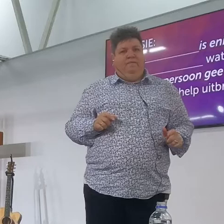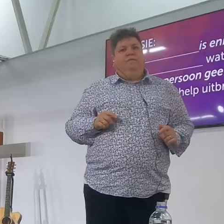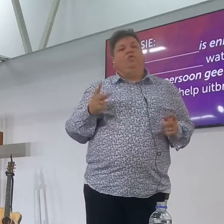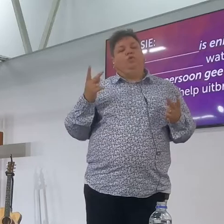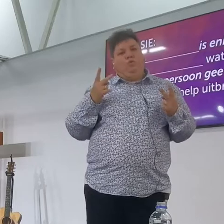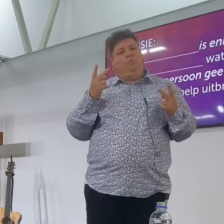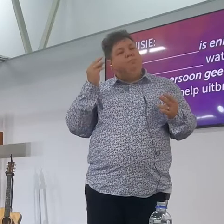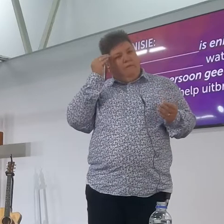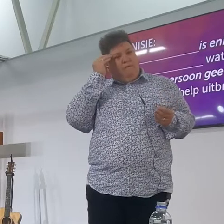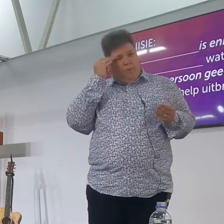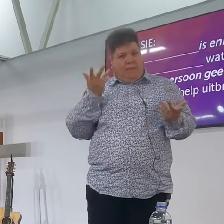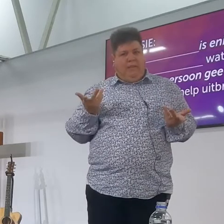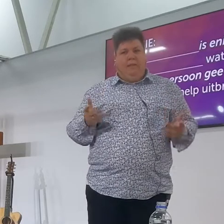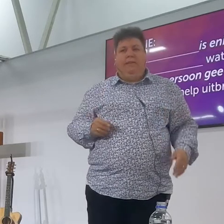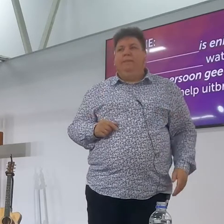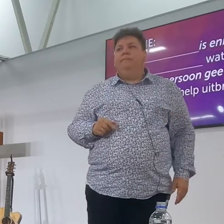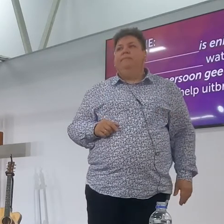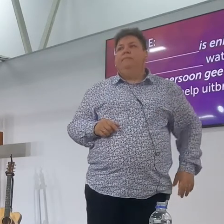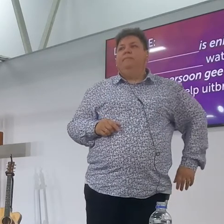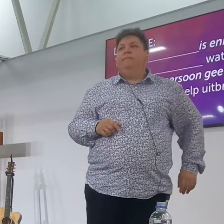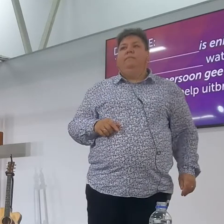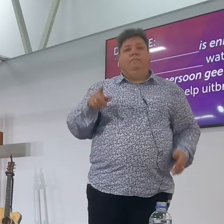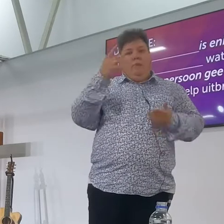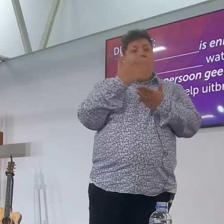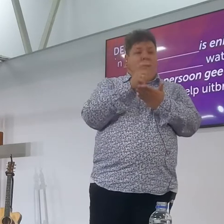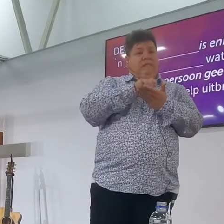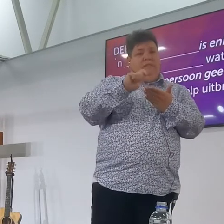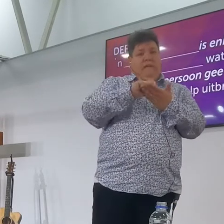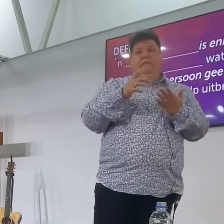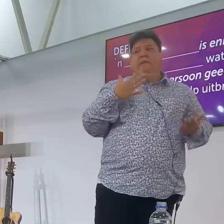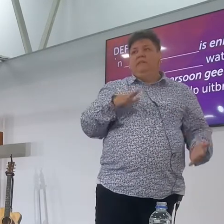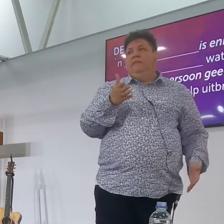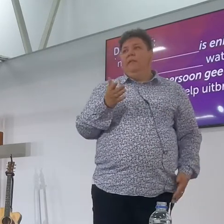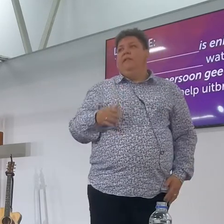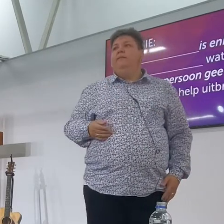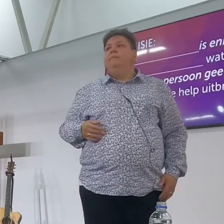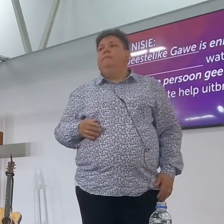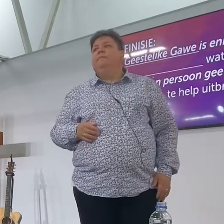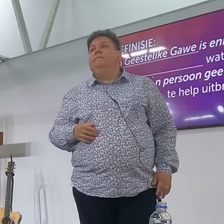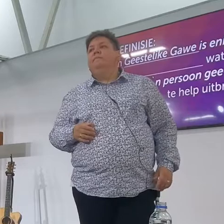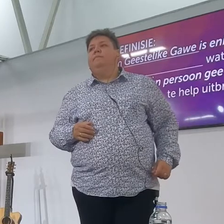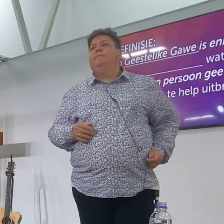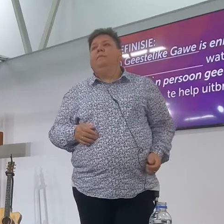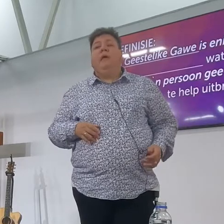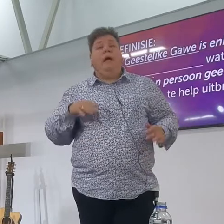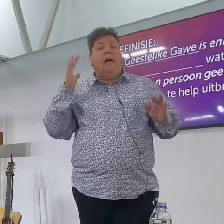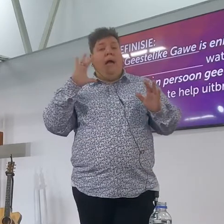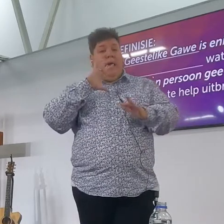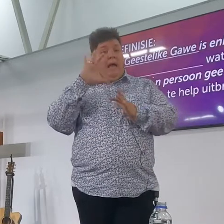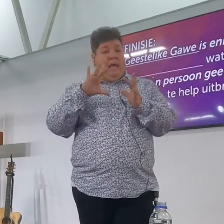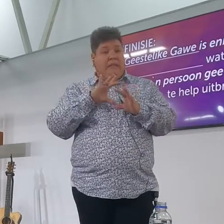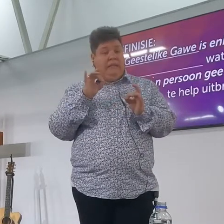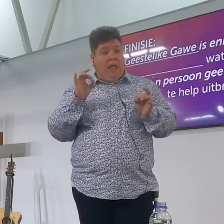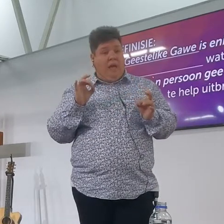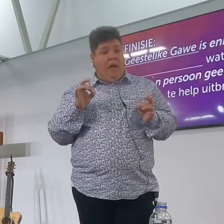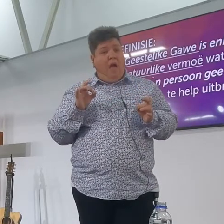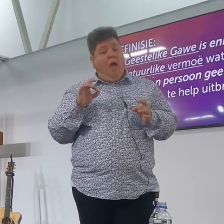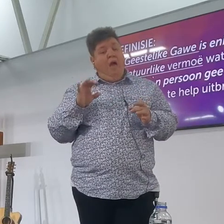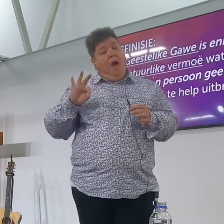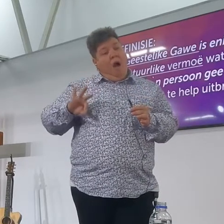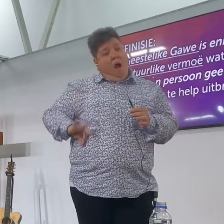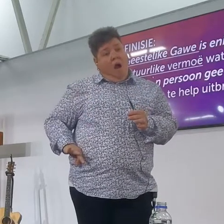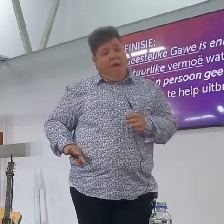gawes. Julle gaan dit moet neerskryf, of my bel na die tyd. 'N geestelike gawe is